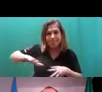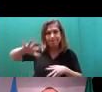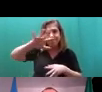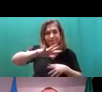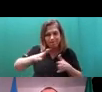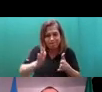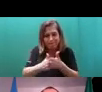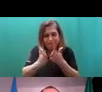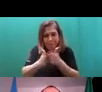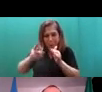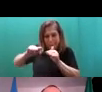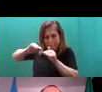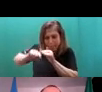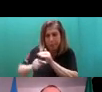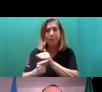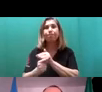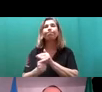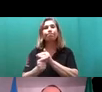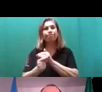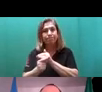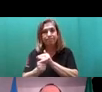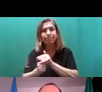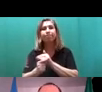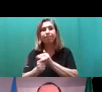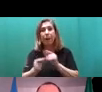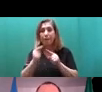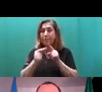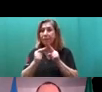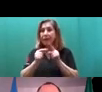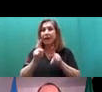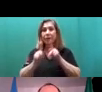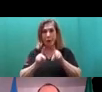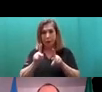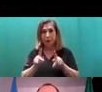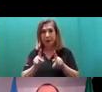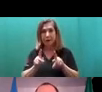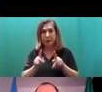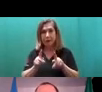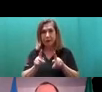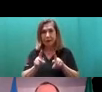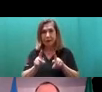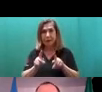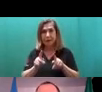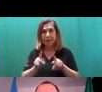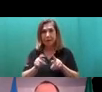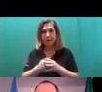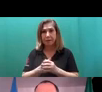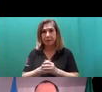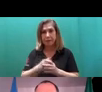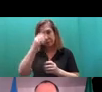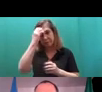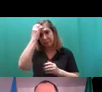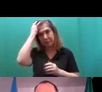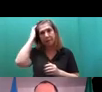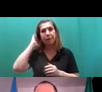é mais ou menos a metade da população. Eu mandei perguntando lá se eles fariam dessa forma, com